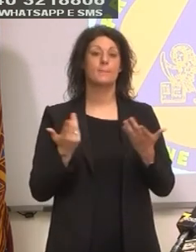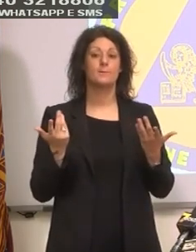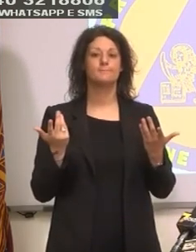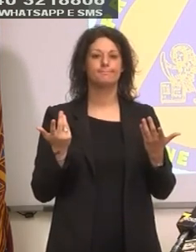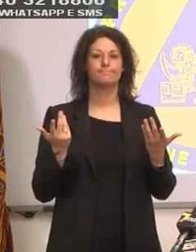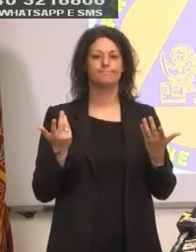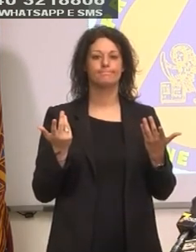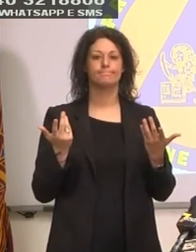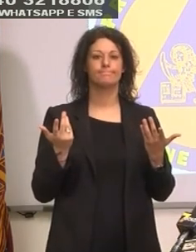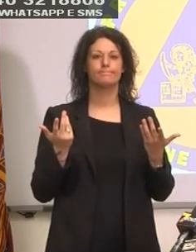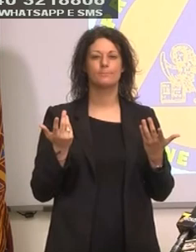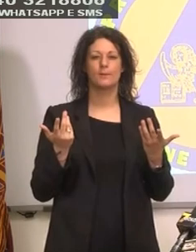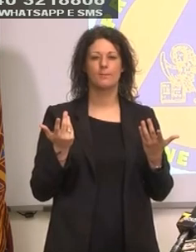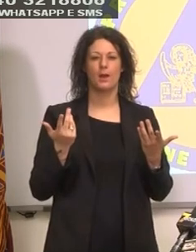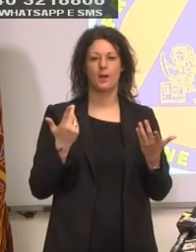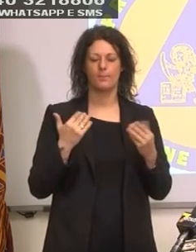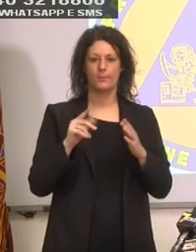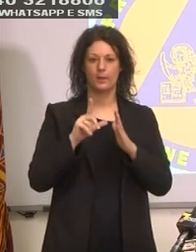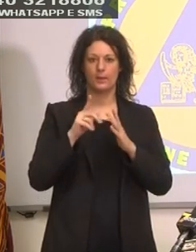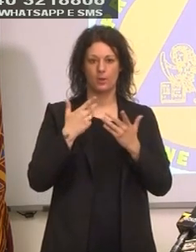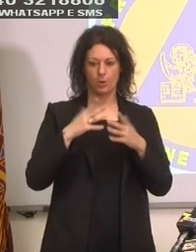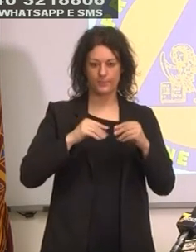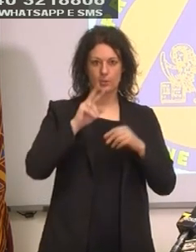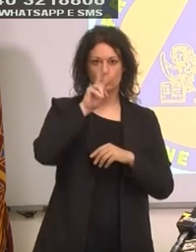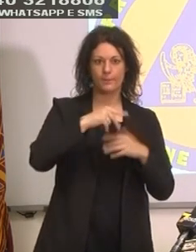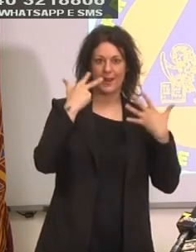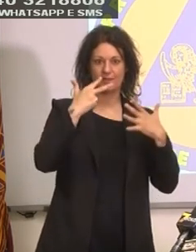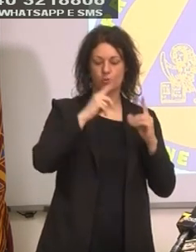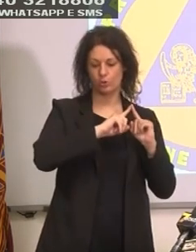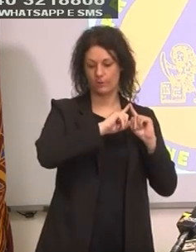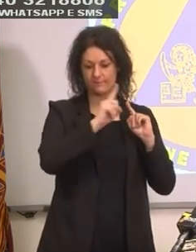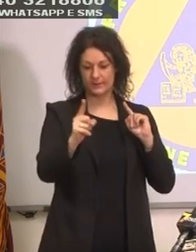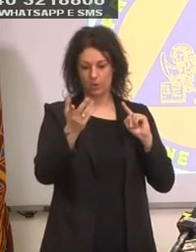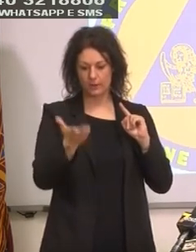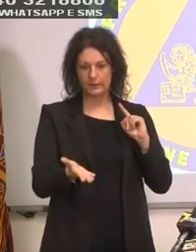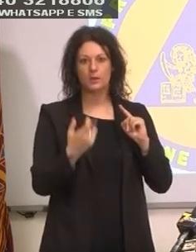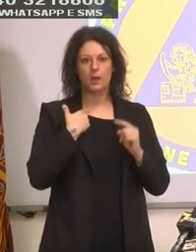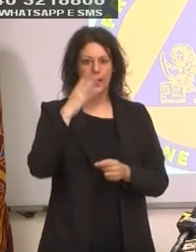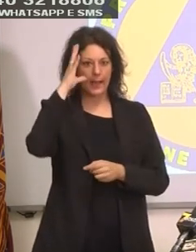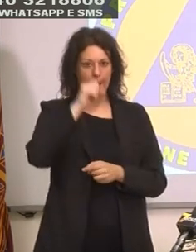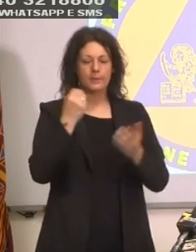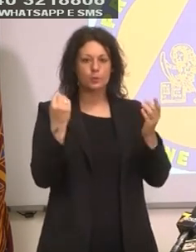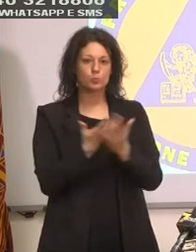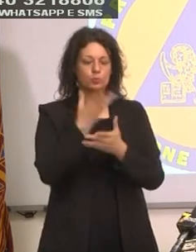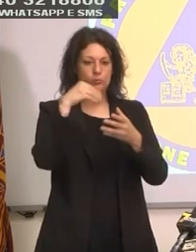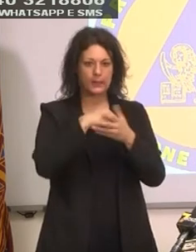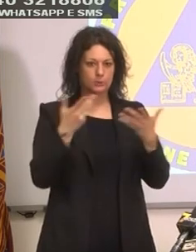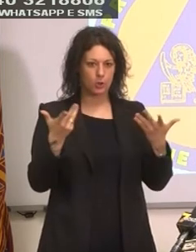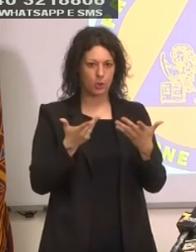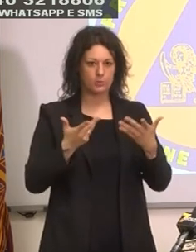no, si protrae da un po' troppo tempo, nel senso che dal 2018 vogliamo capire anche l'evoluzione e le attività che sono state